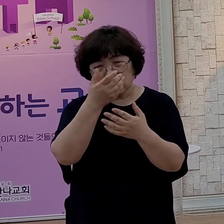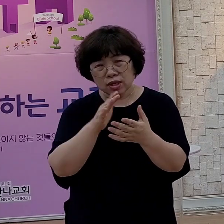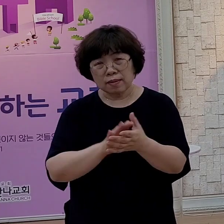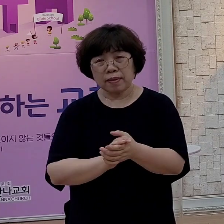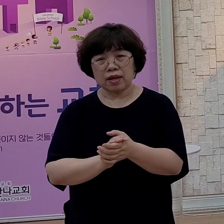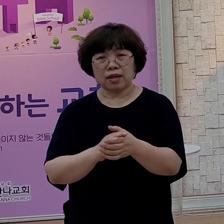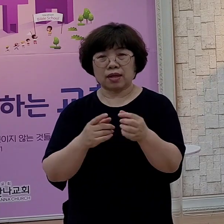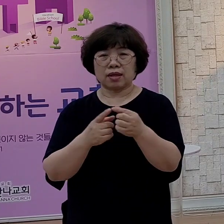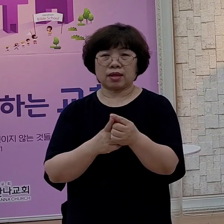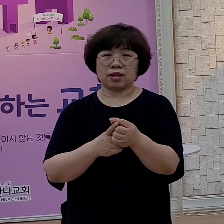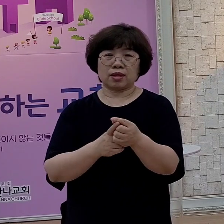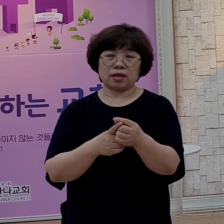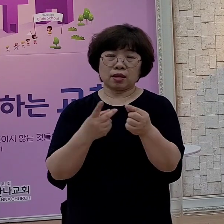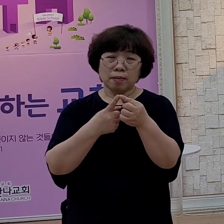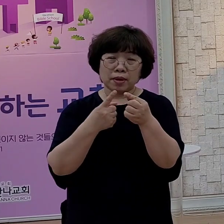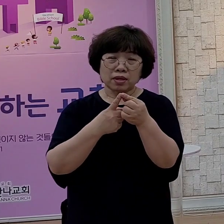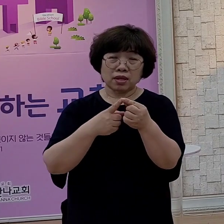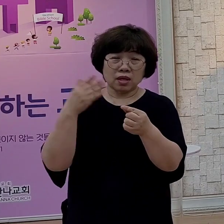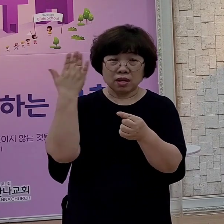뭐라고요? 화평하고.